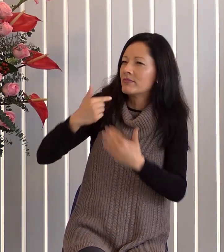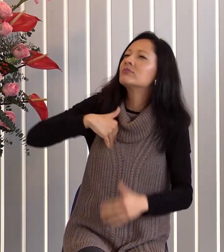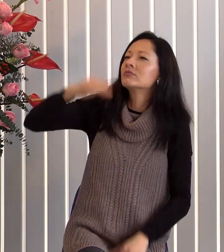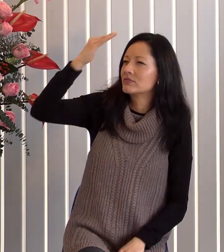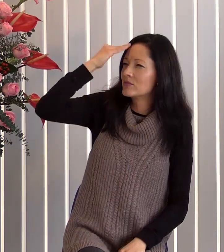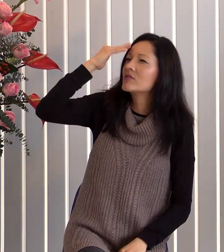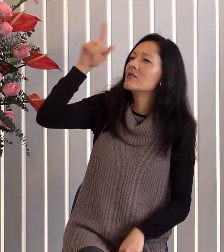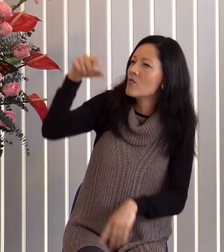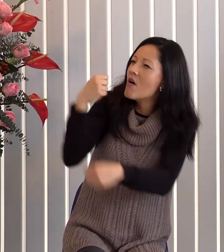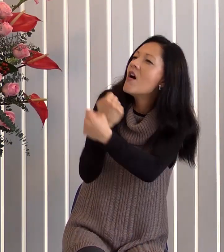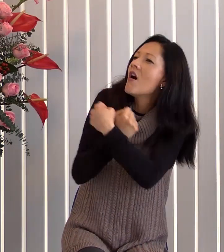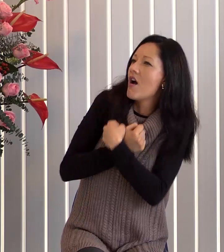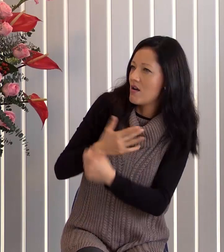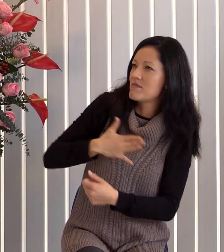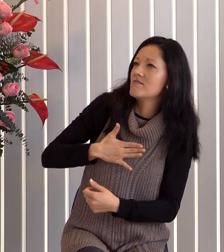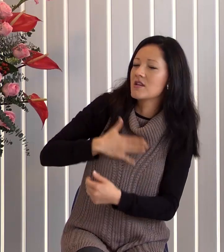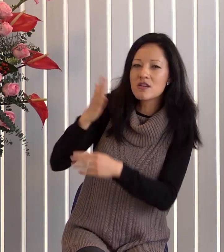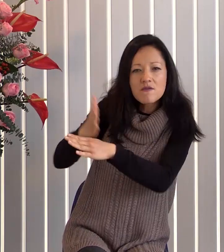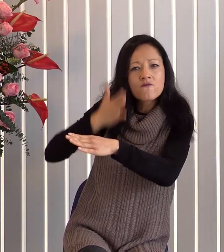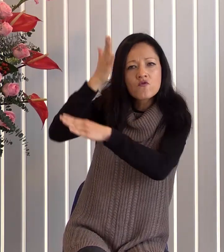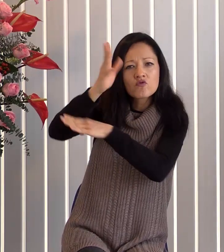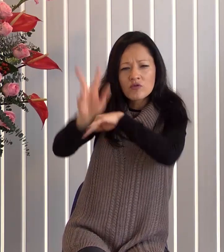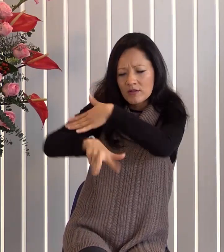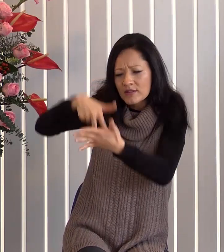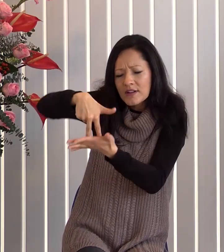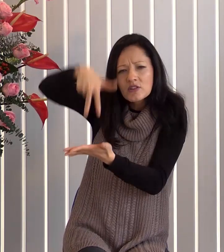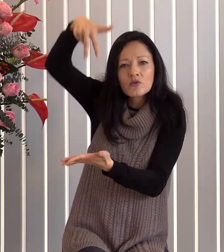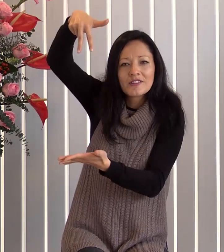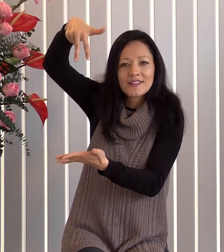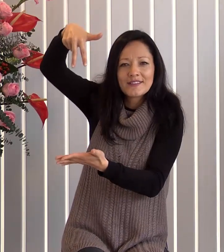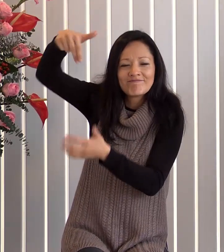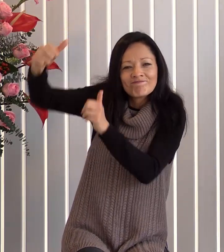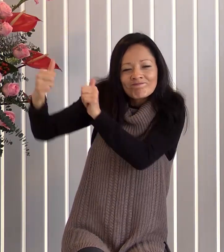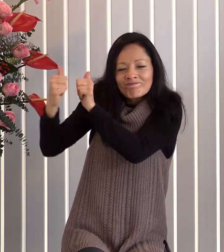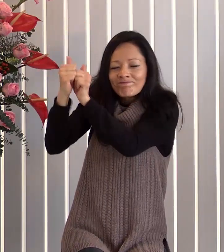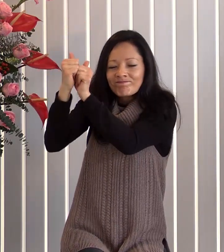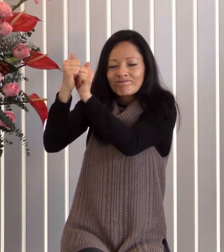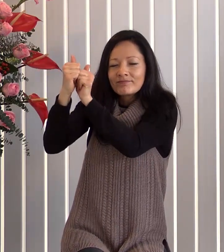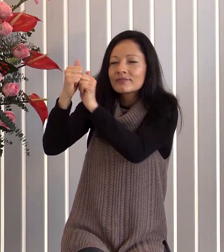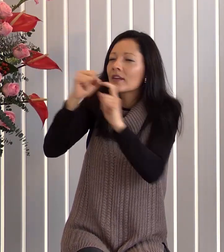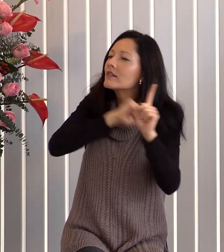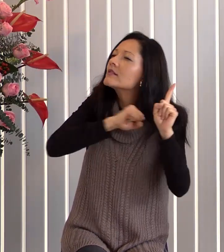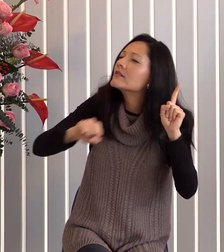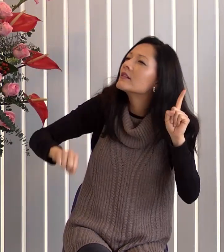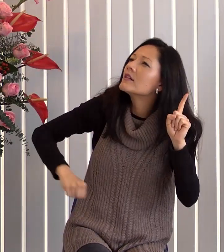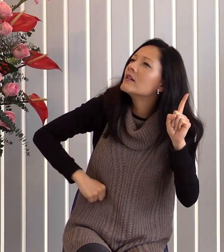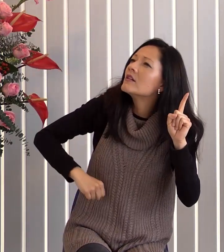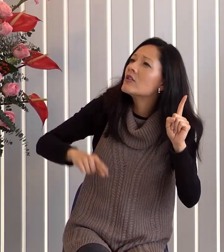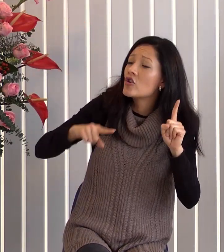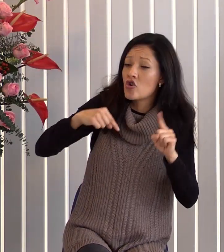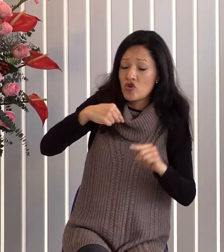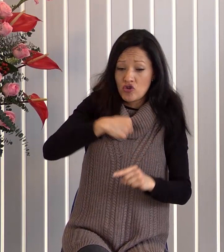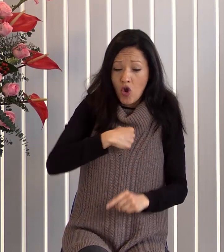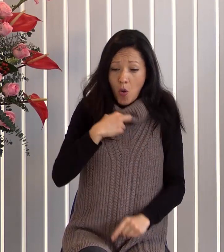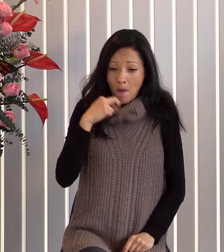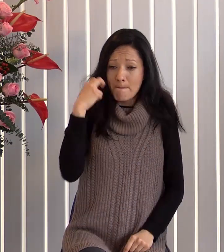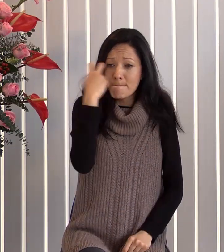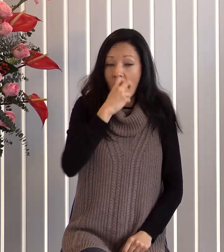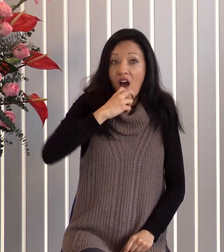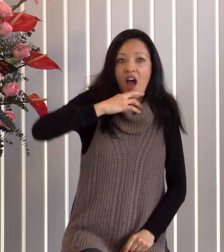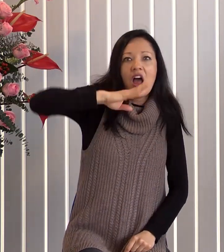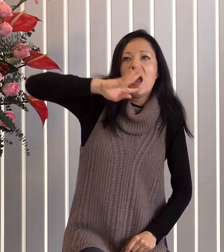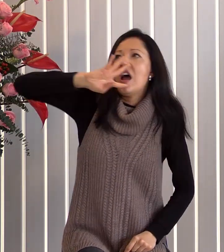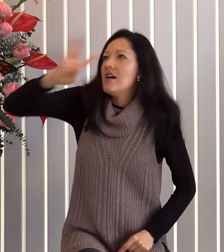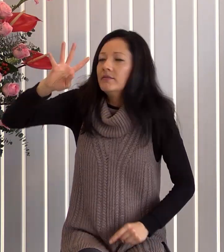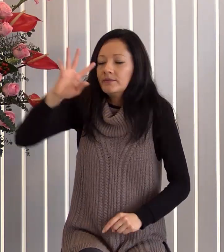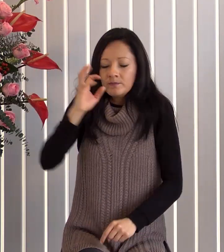me amas y tú me resucitarás en el día postrero. Señor, yo no voy a abrir mi boca para